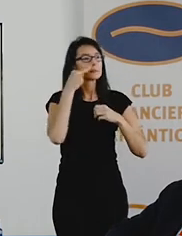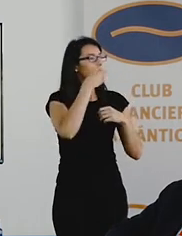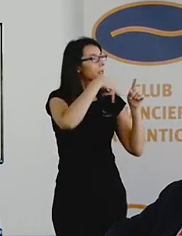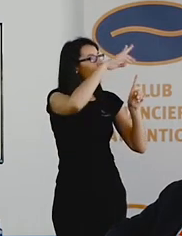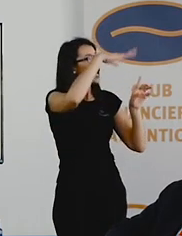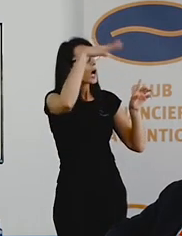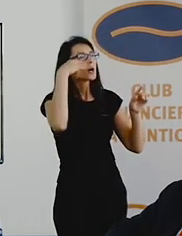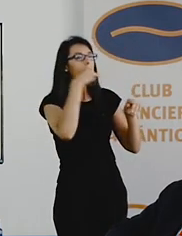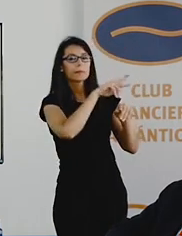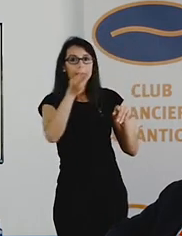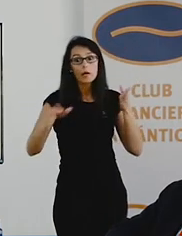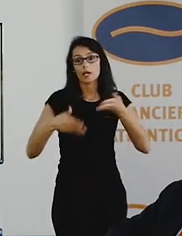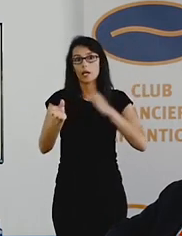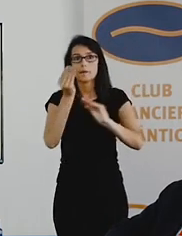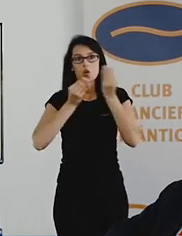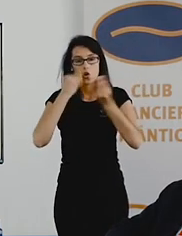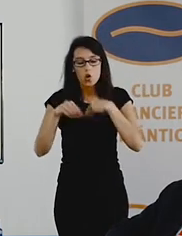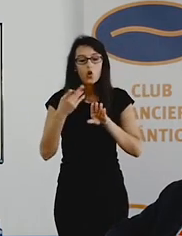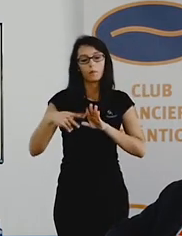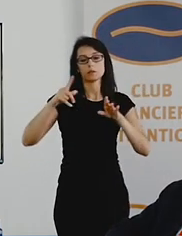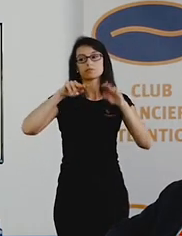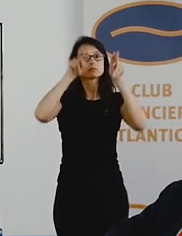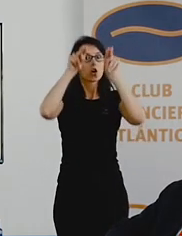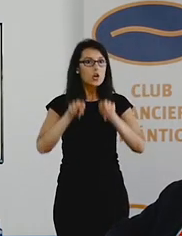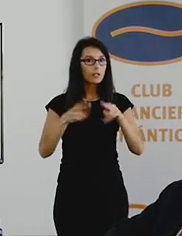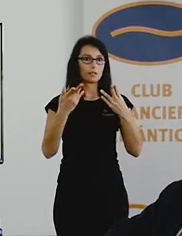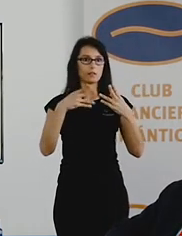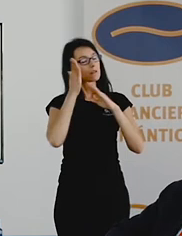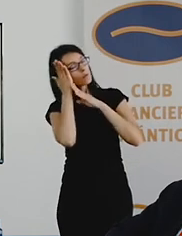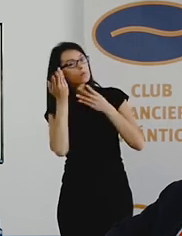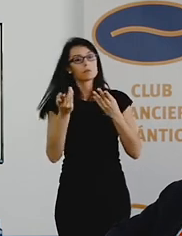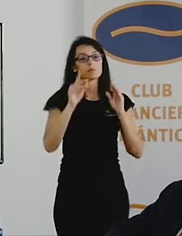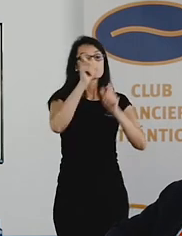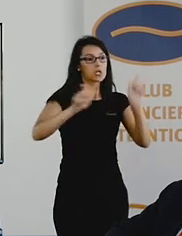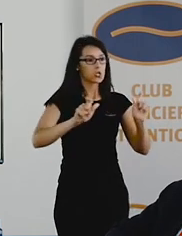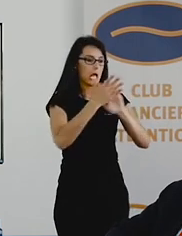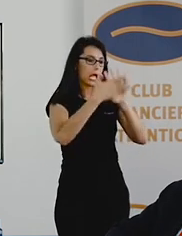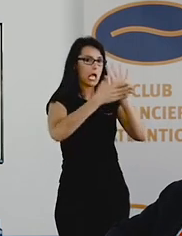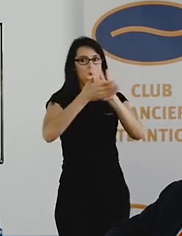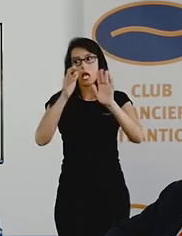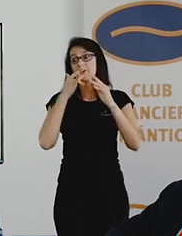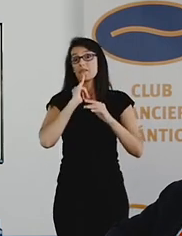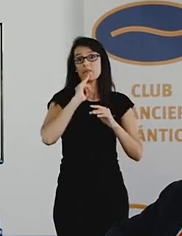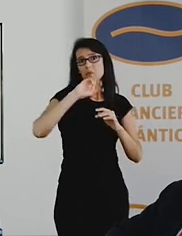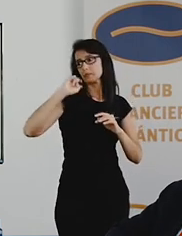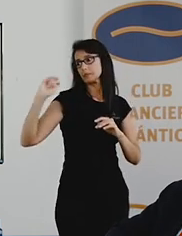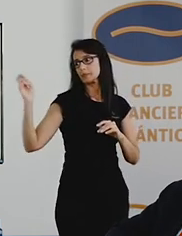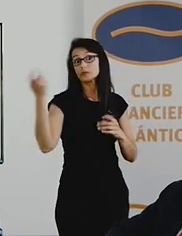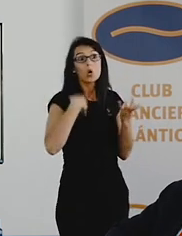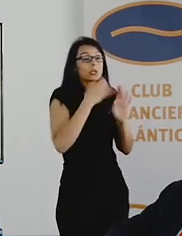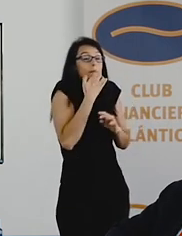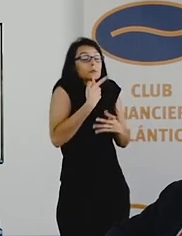en el camino comes, en el camino te alojas, en el camino hablas con la gente, en otros idiomas, a veces, y si no lo sabes tienes que